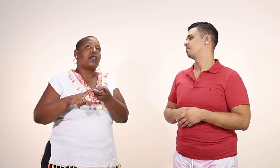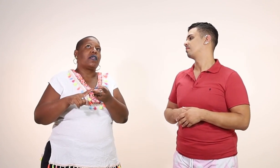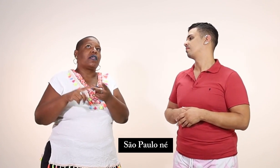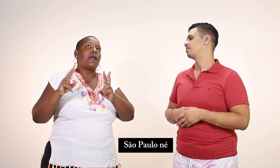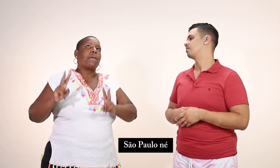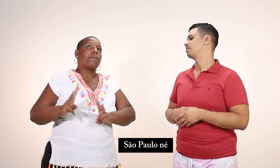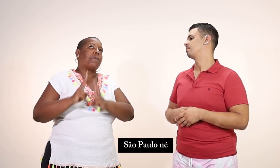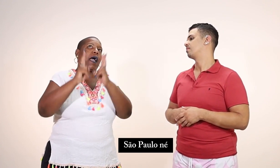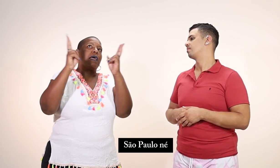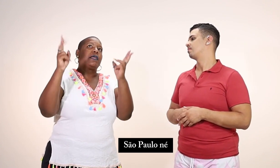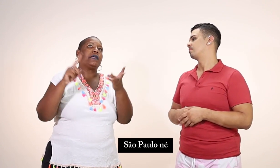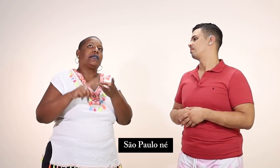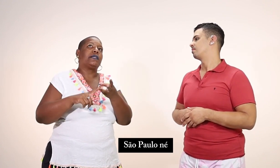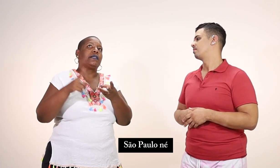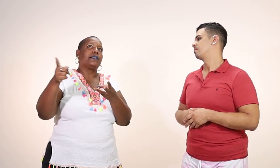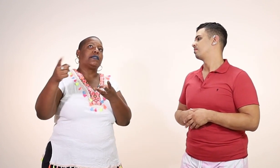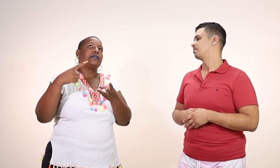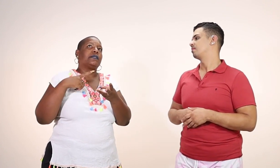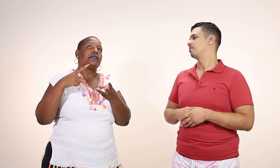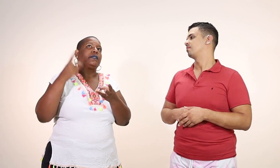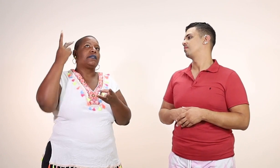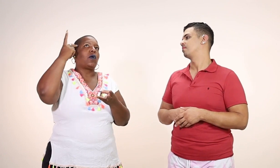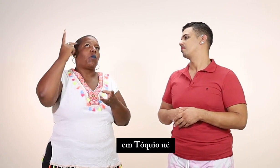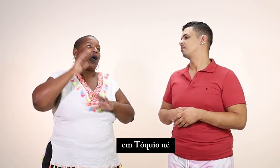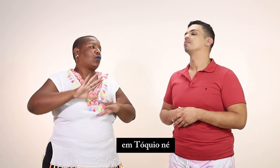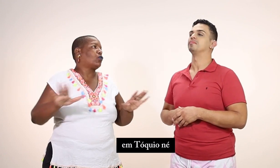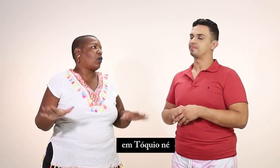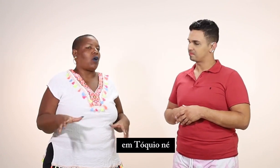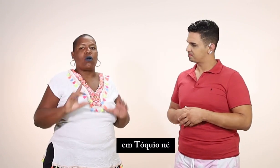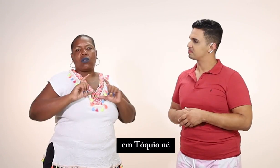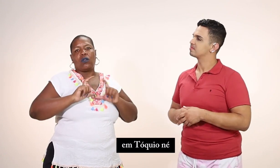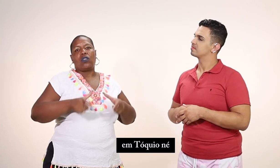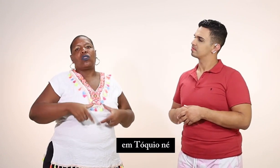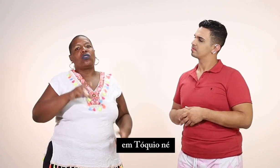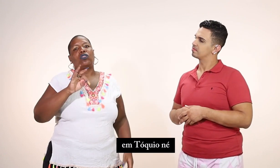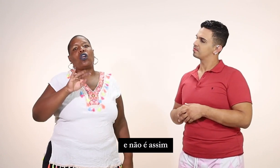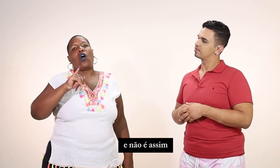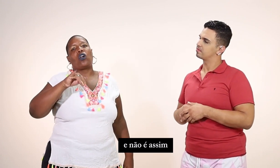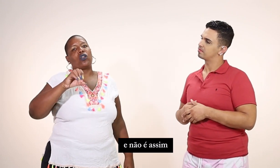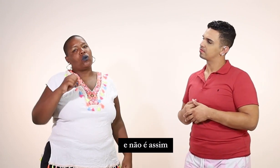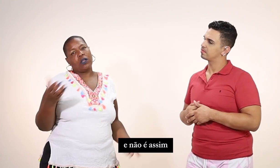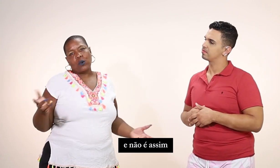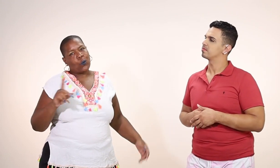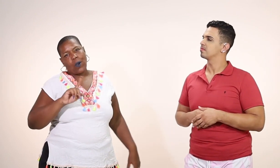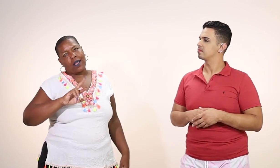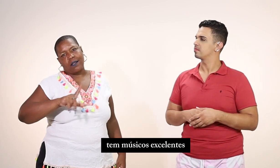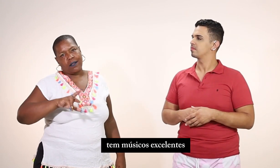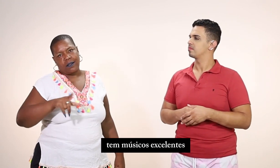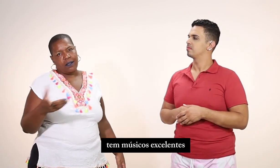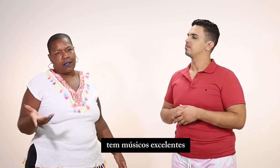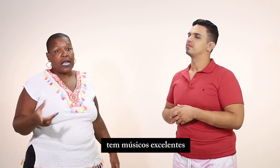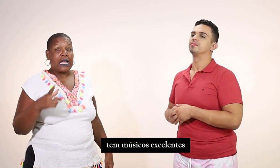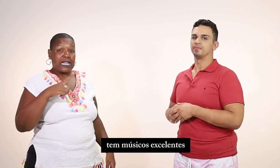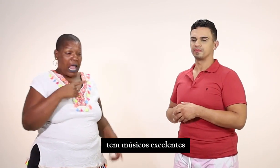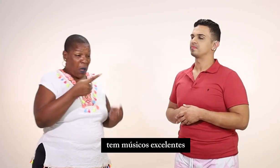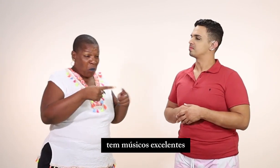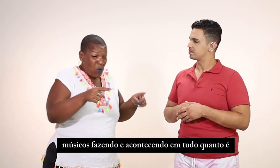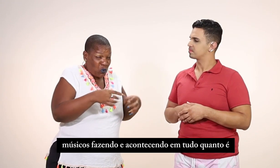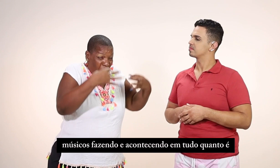São Paulo, né? em Tóquio. Né? E não é assim. Tem músicos excelentes, músicos